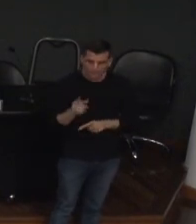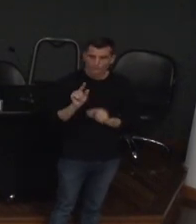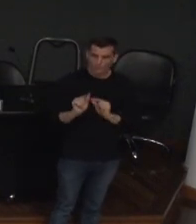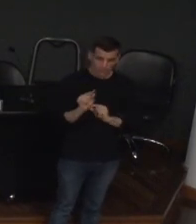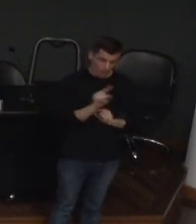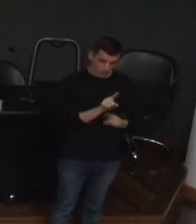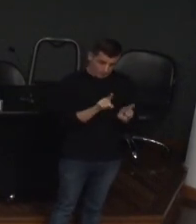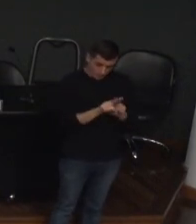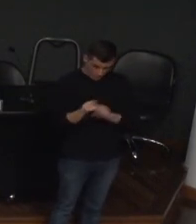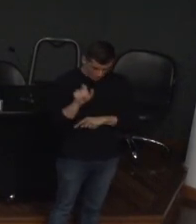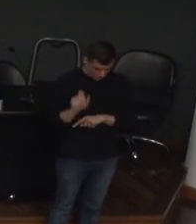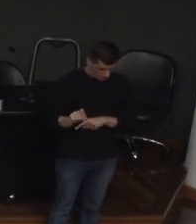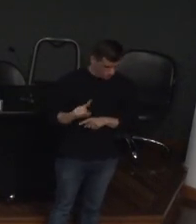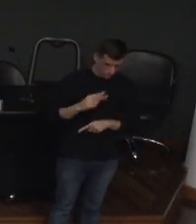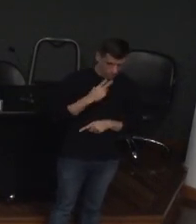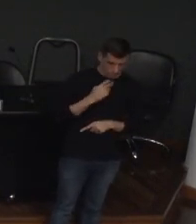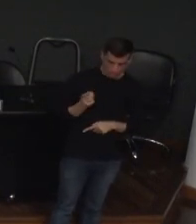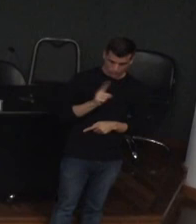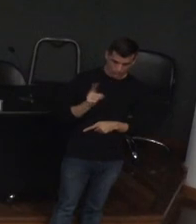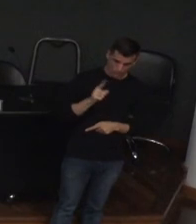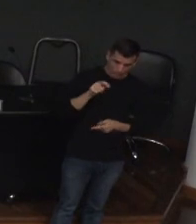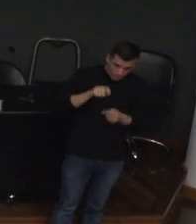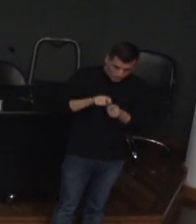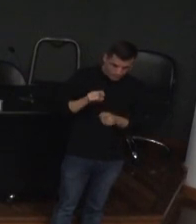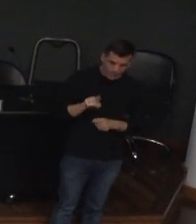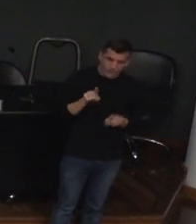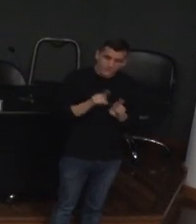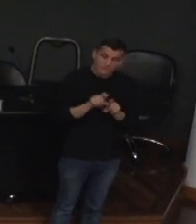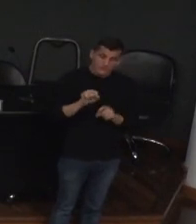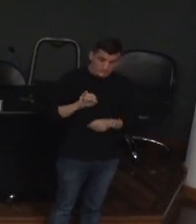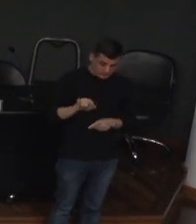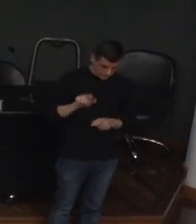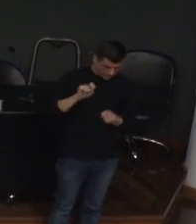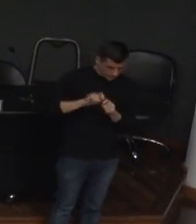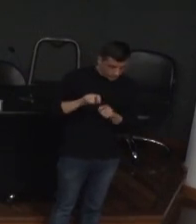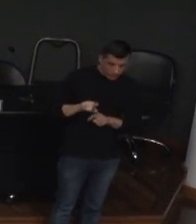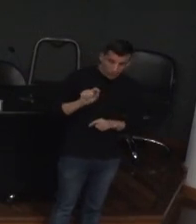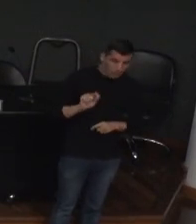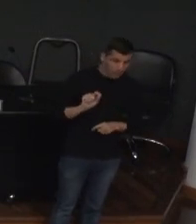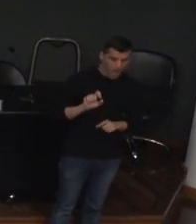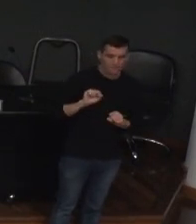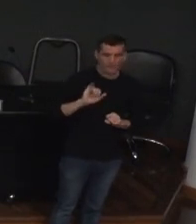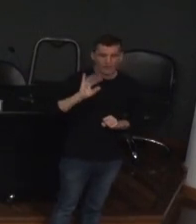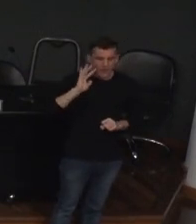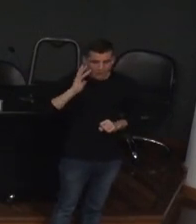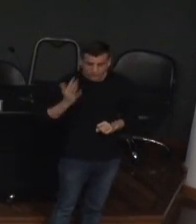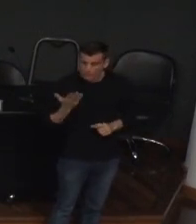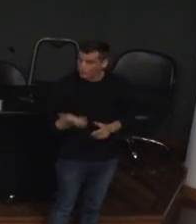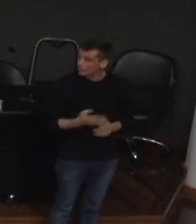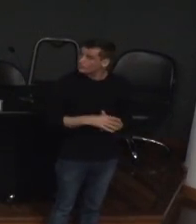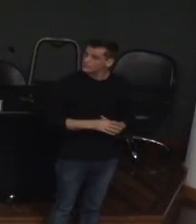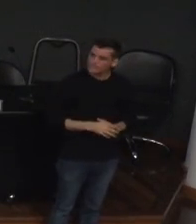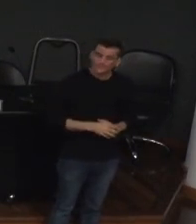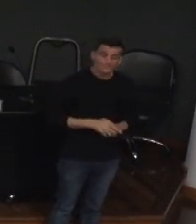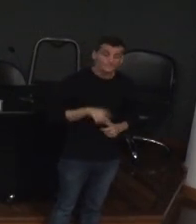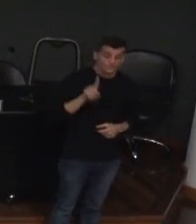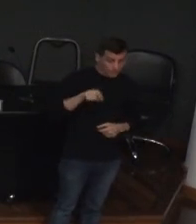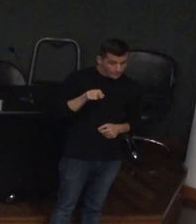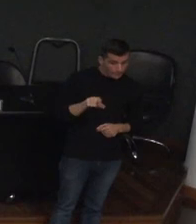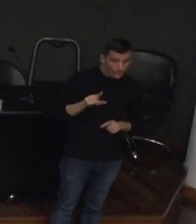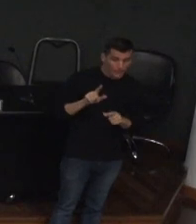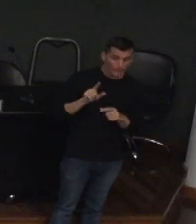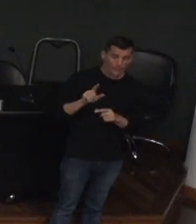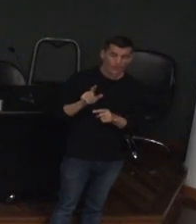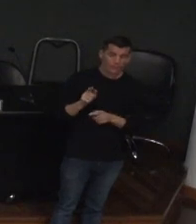que, caso ele venha fazer, o que, que pode acontecer. Isso é bem interessante, porque aqui você faz um controle preventivo. É